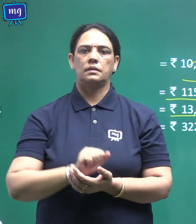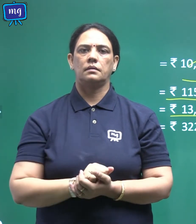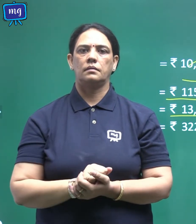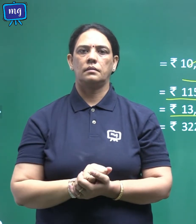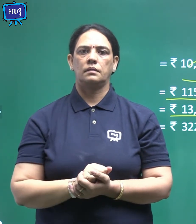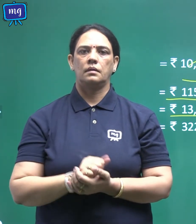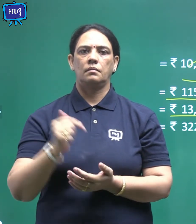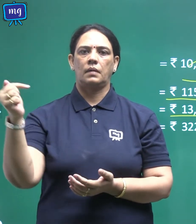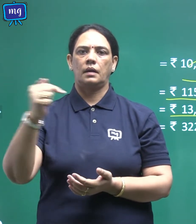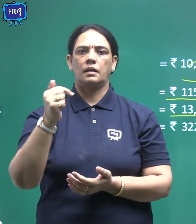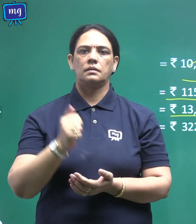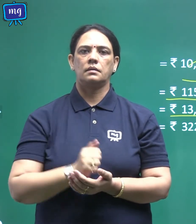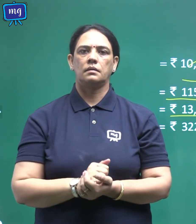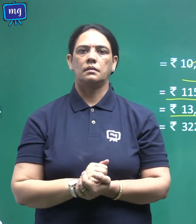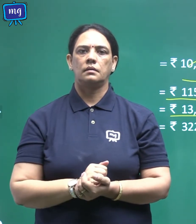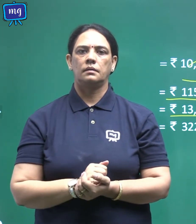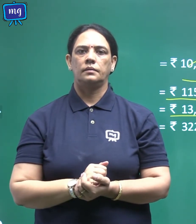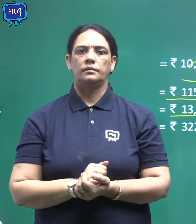माइनस